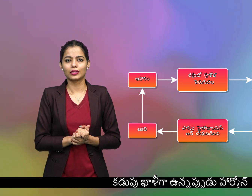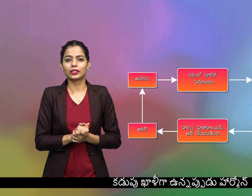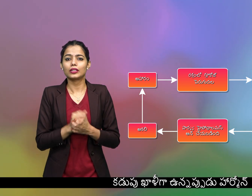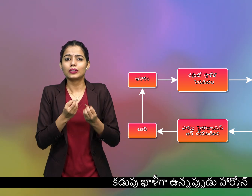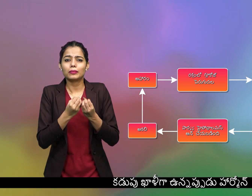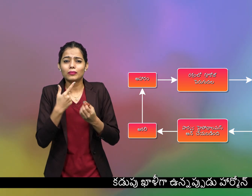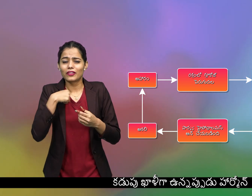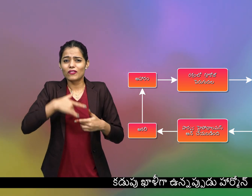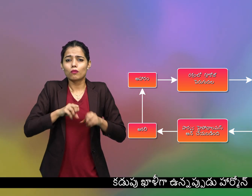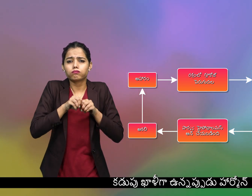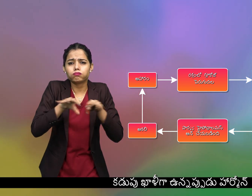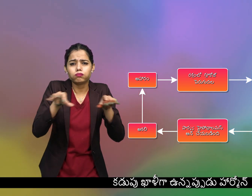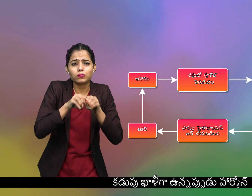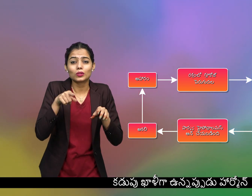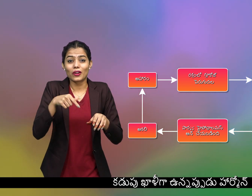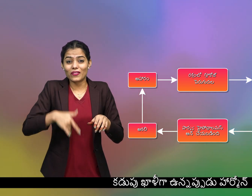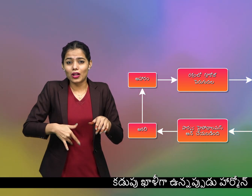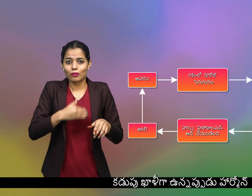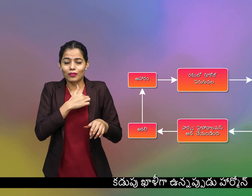కడుపు ఖాళీగా ఉన్నప్పుడు హార్మోన్